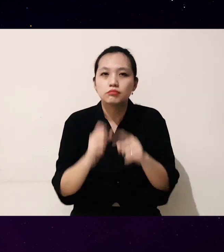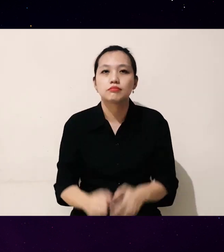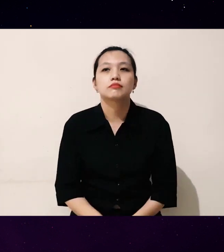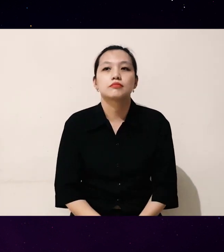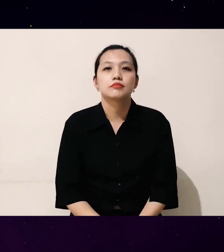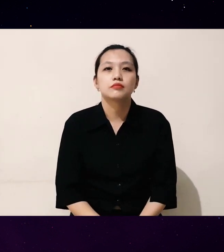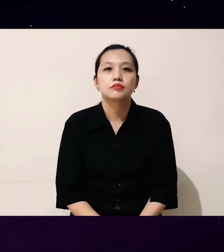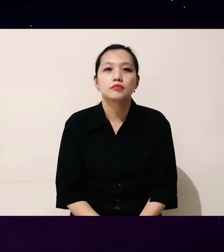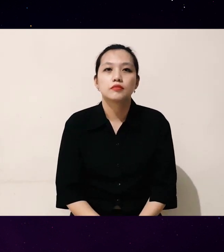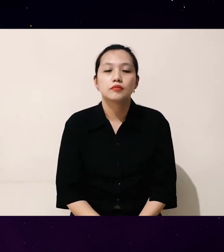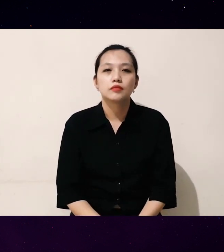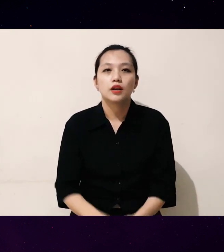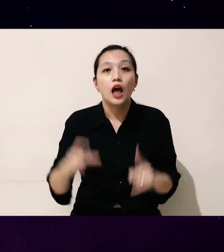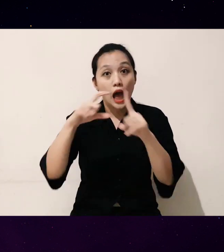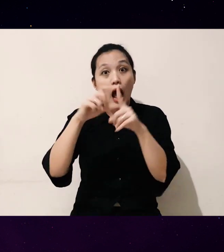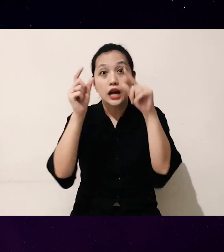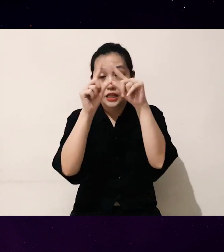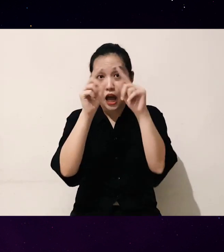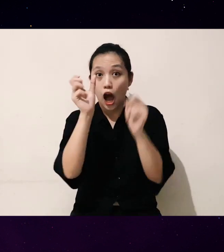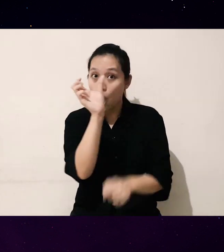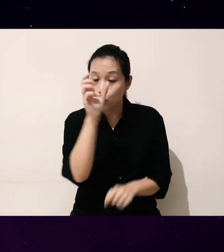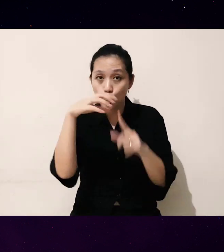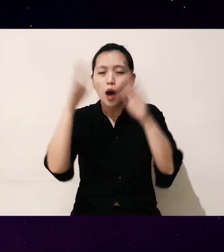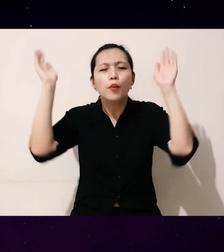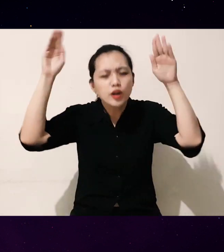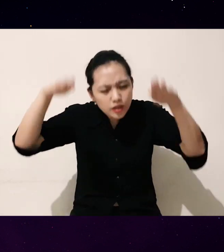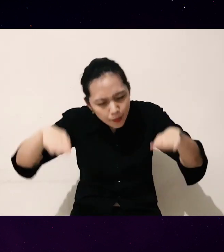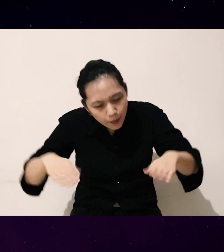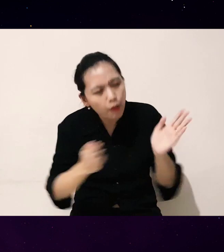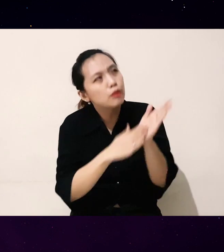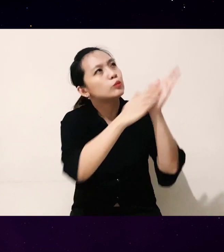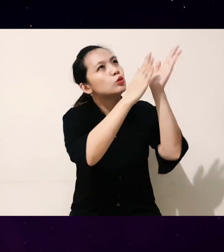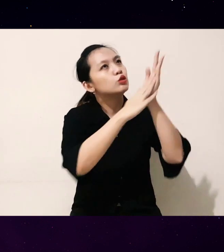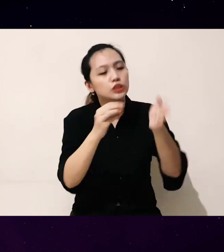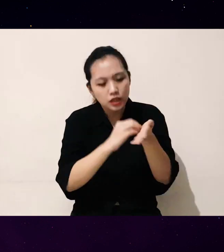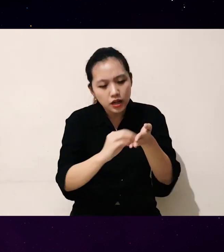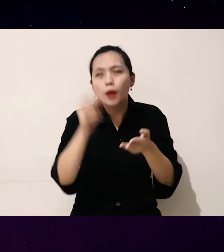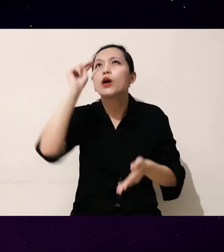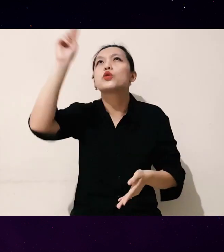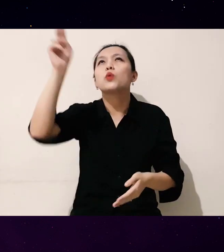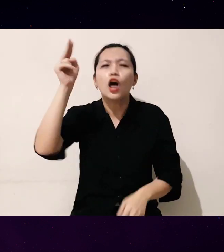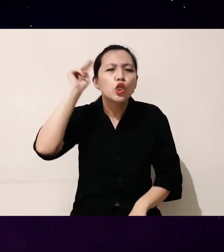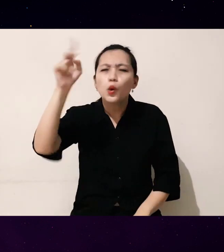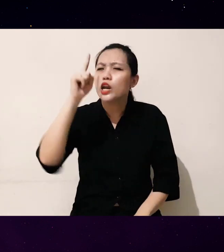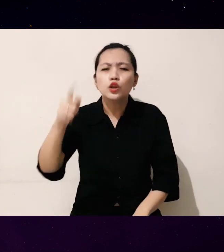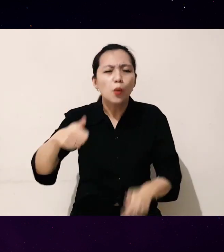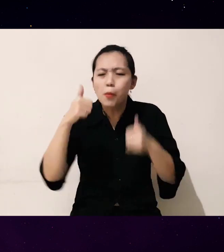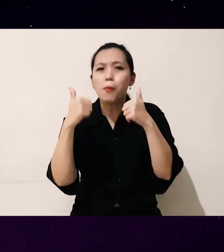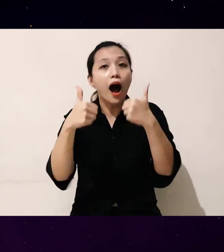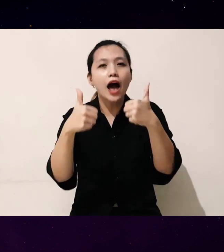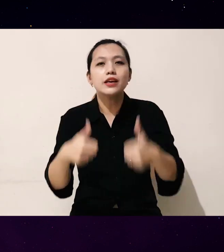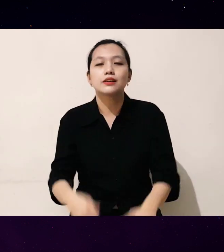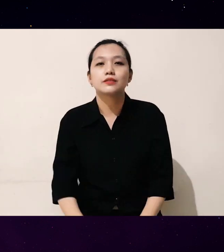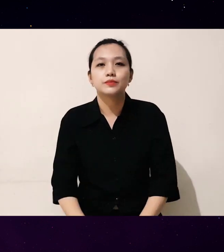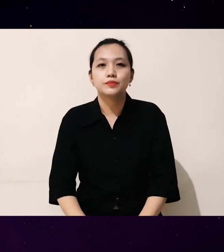masih kurang di mata-Mu ya Tuhan Allah." Dia meninggikan Tuhan, dia mengagungkan Tuhan dan mengungkapkan